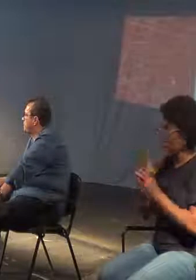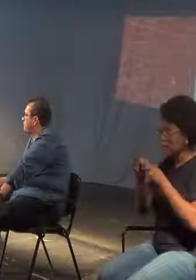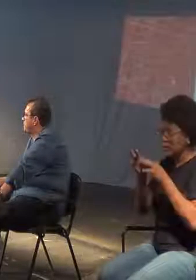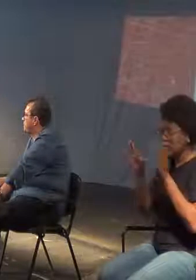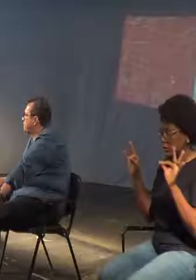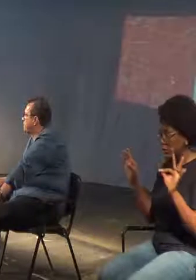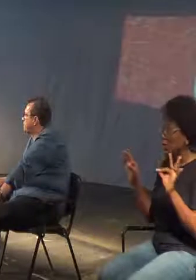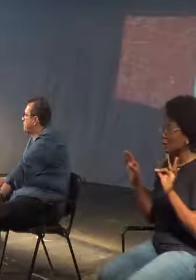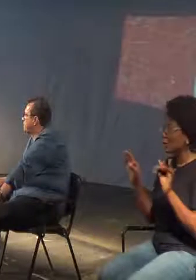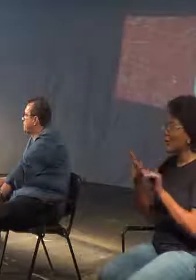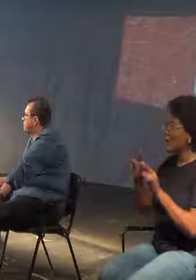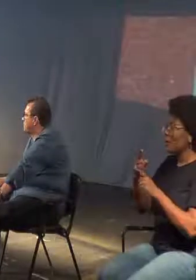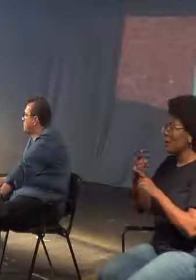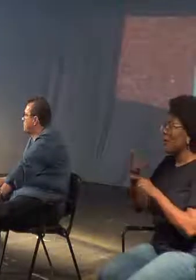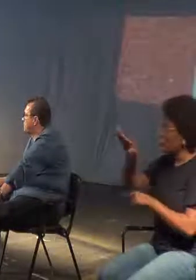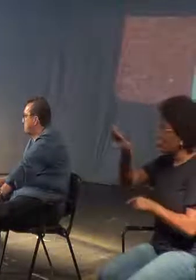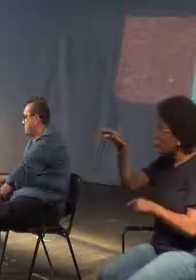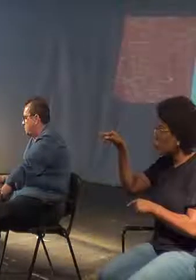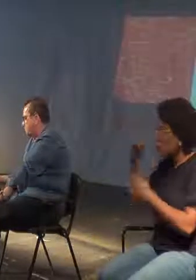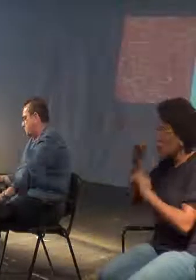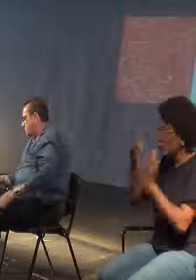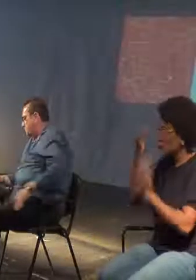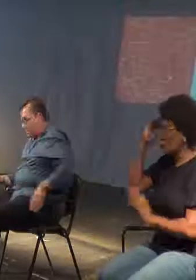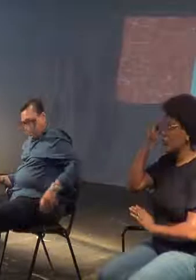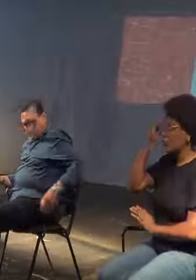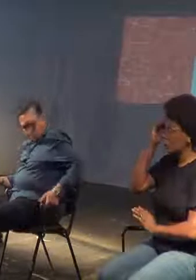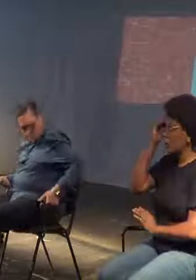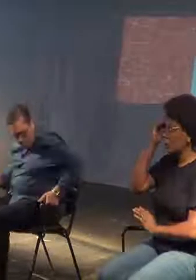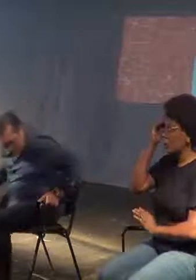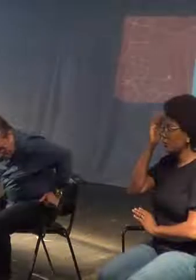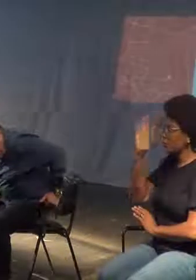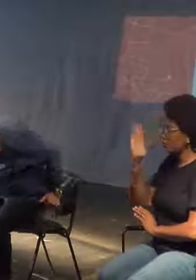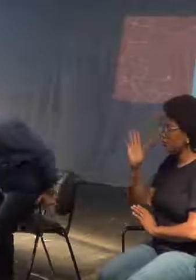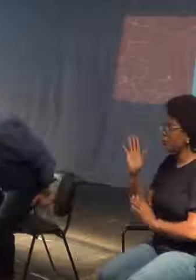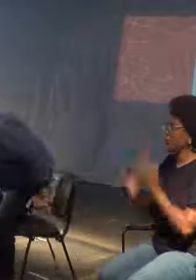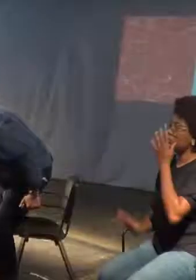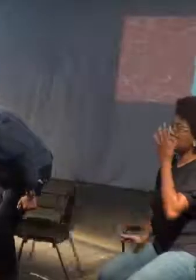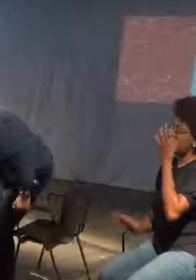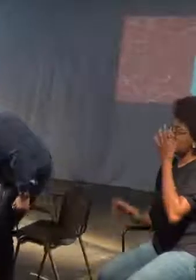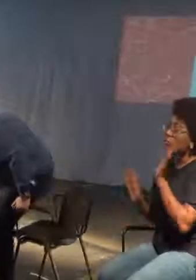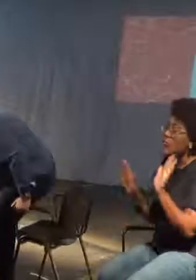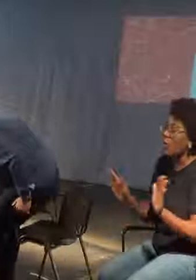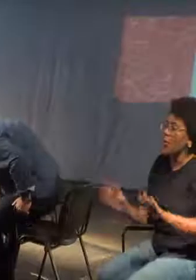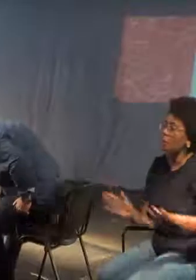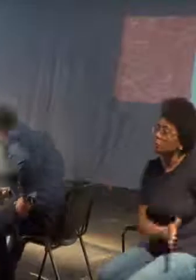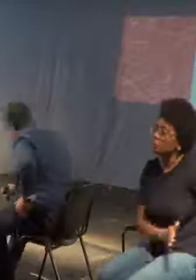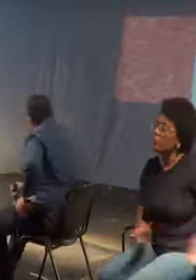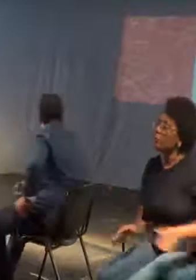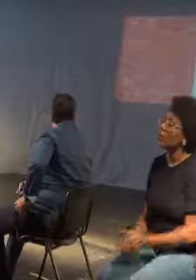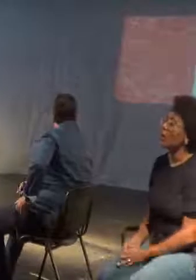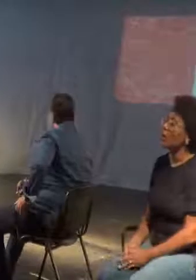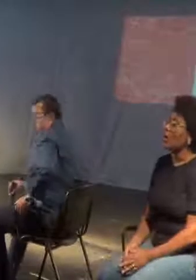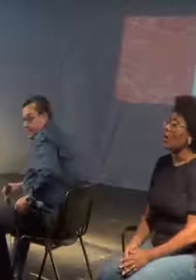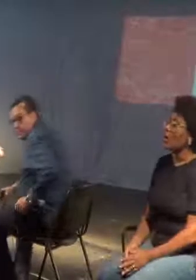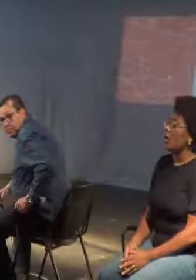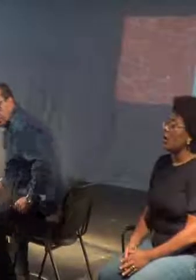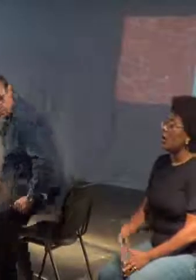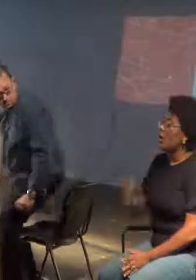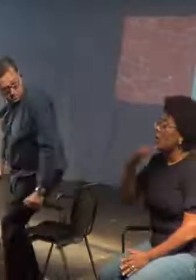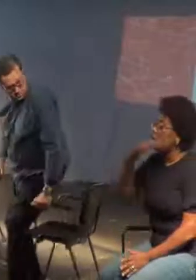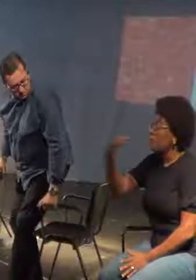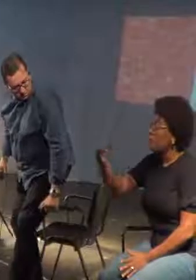está fazendo a minha caçula. A proposta é o desafio, os desafios que a gente vai ter